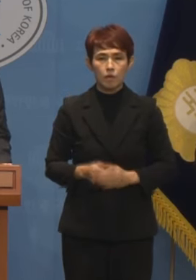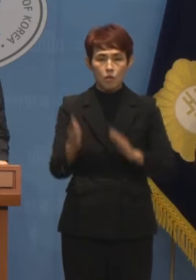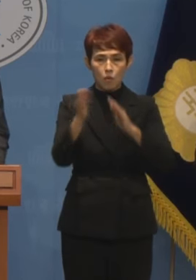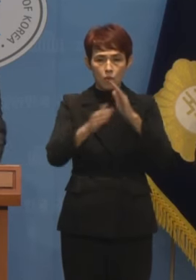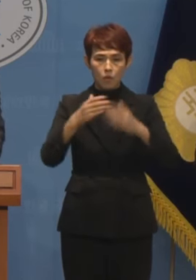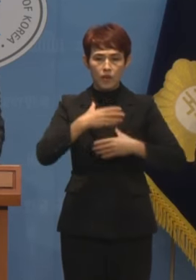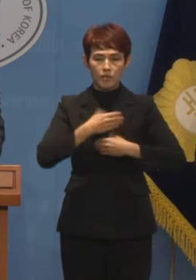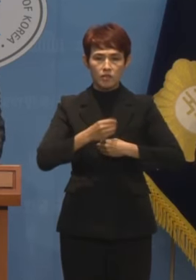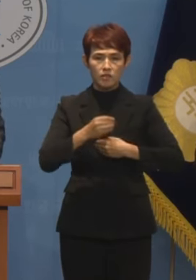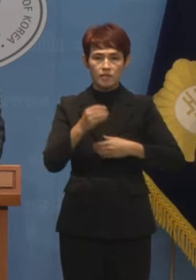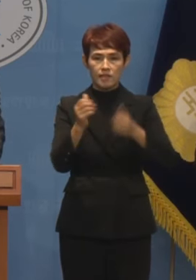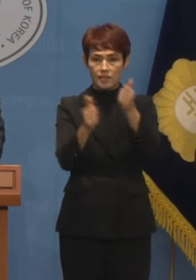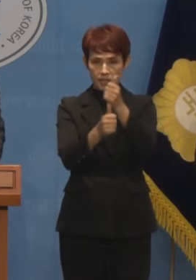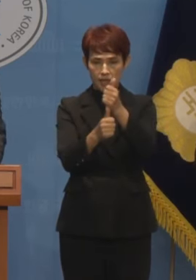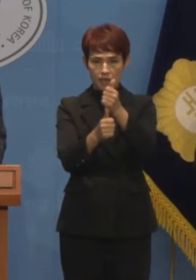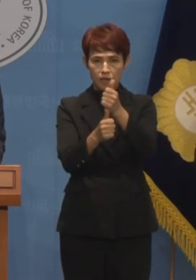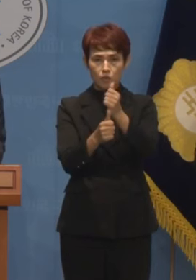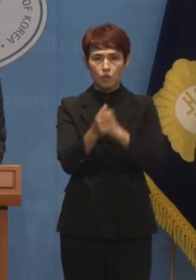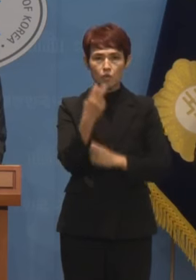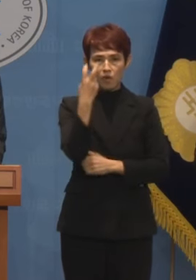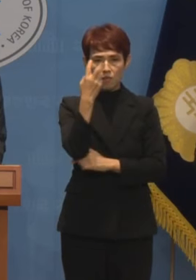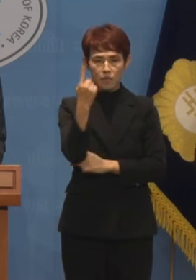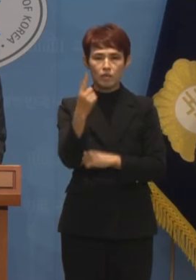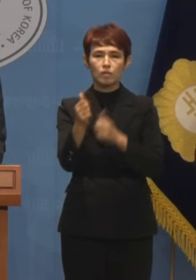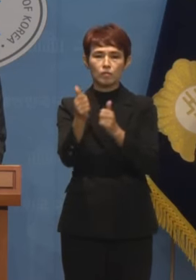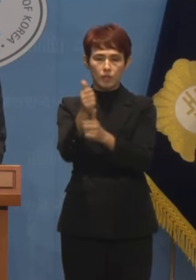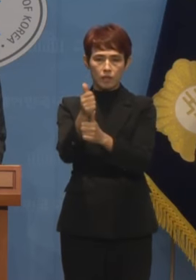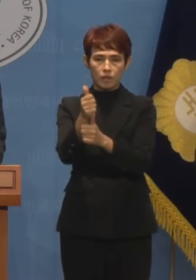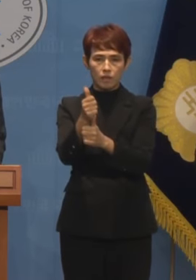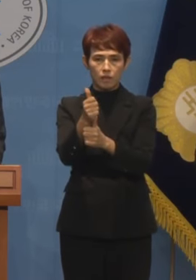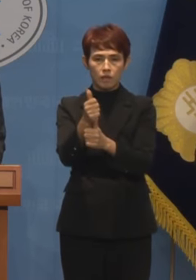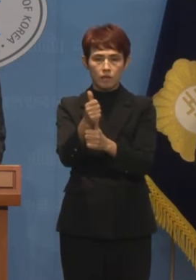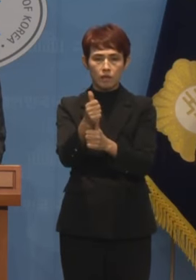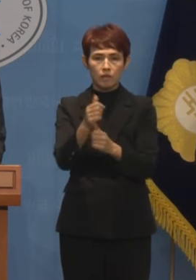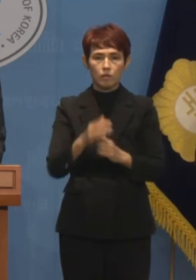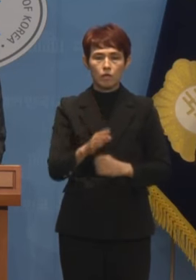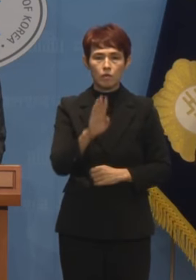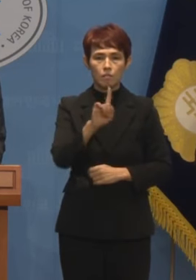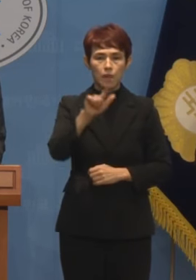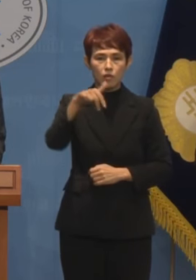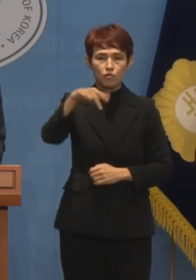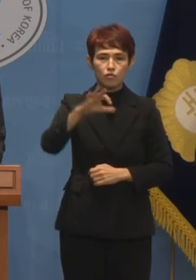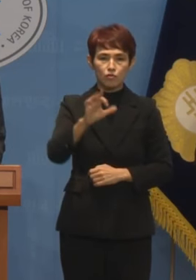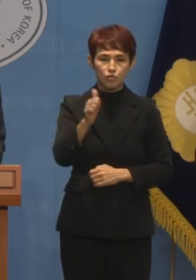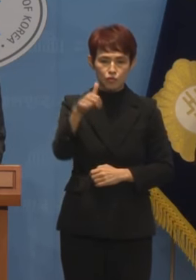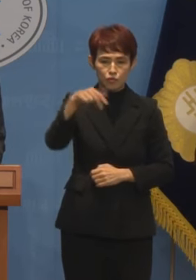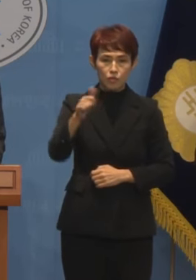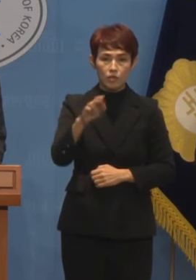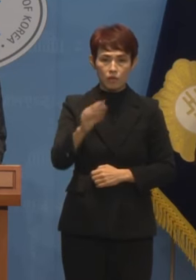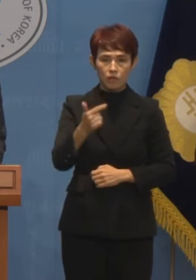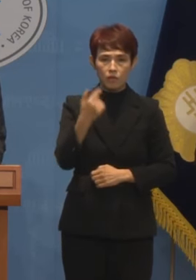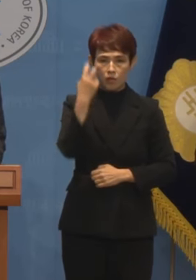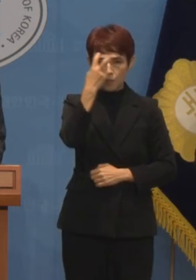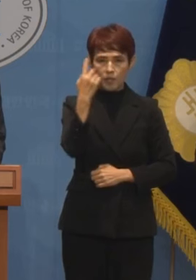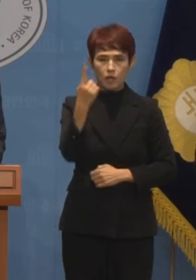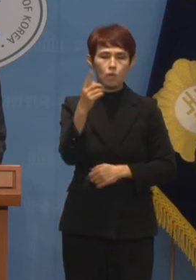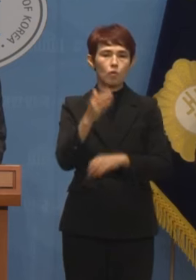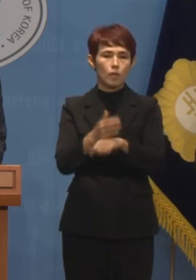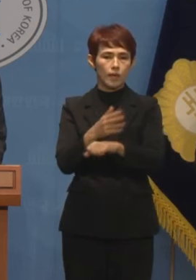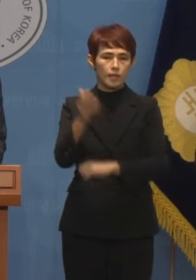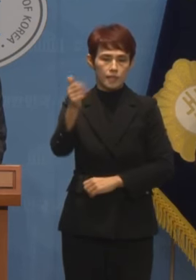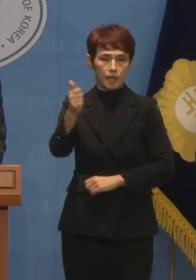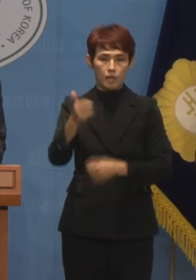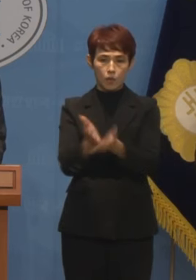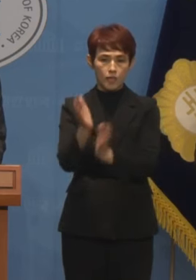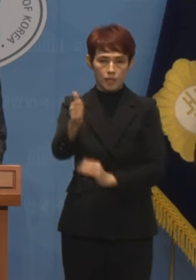공공안전차장, 주진우 경비부장, 박주현 경비과장 이상 서울청 간부들입니다. 그리고